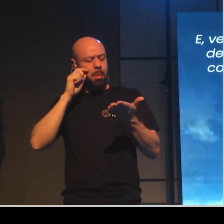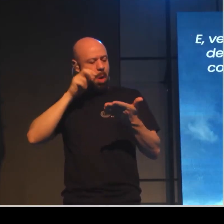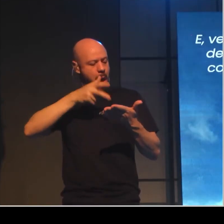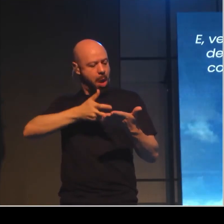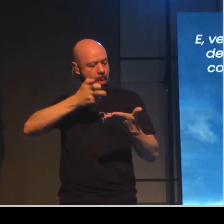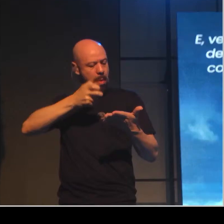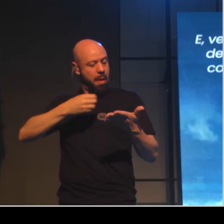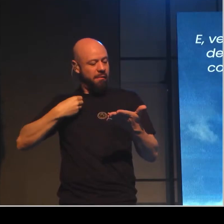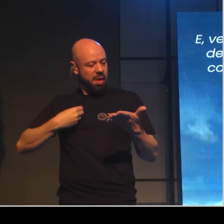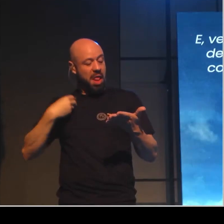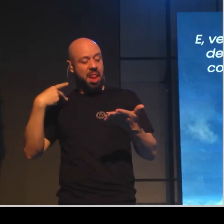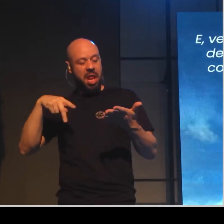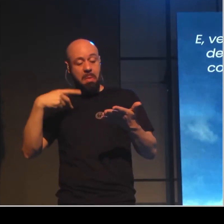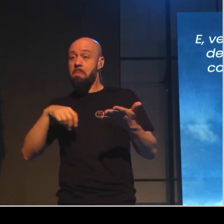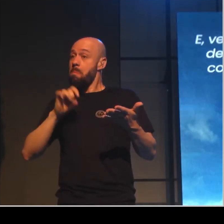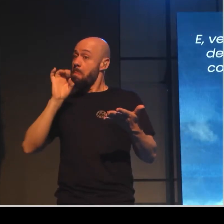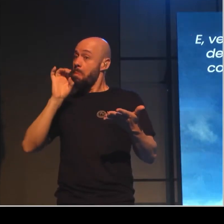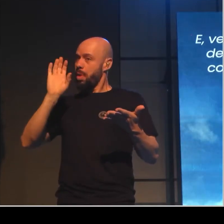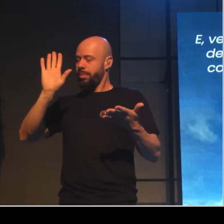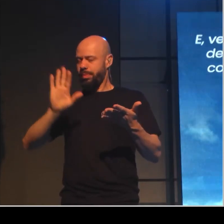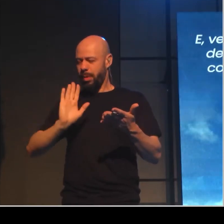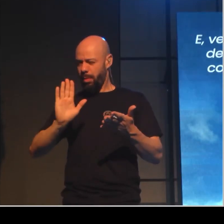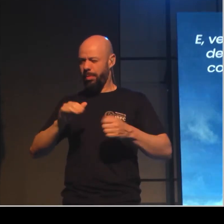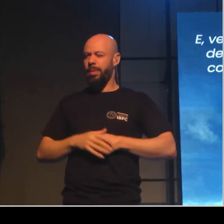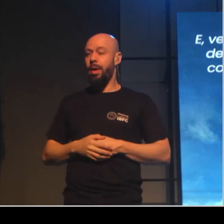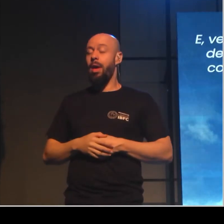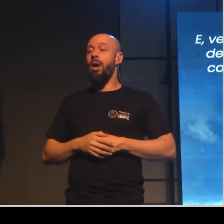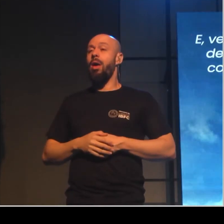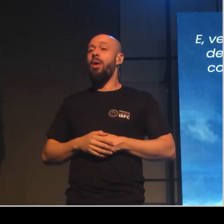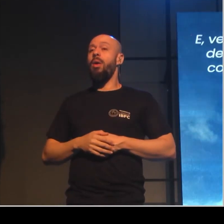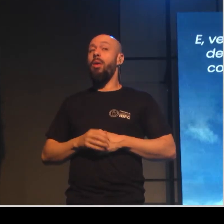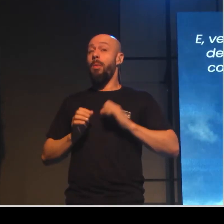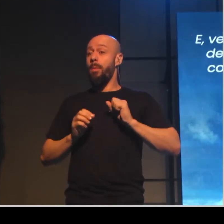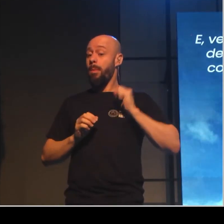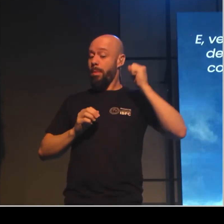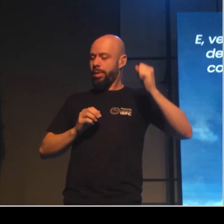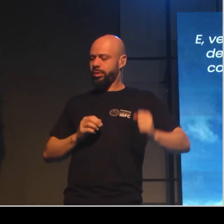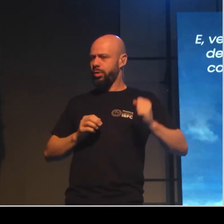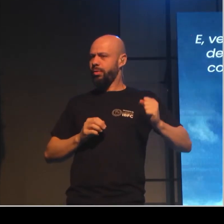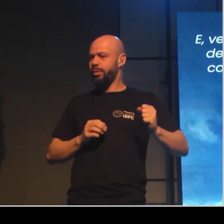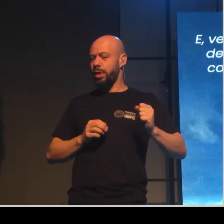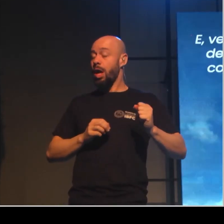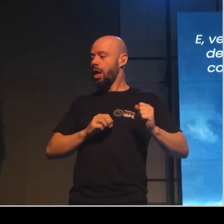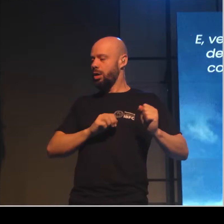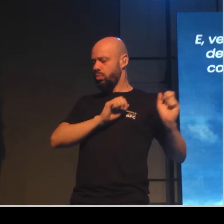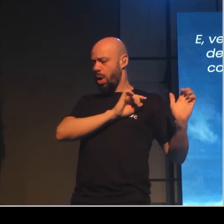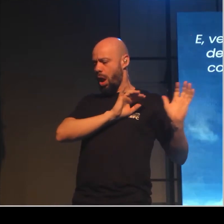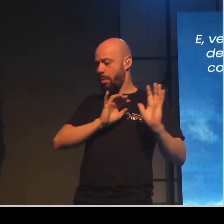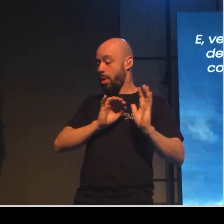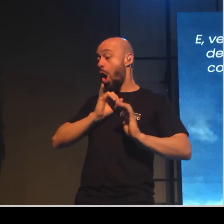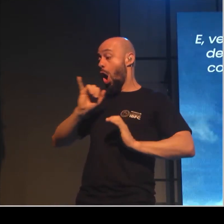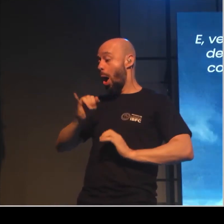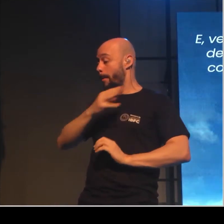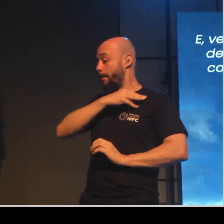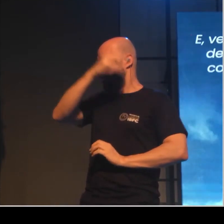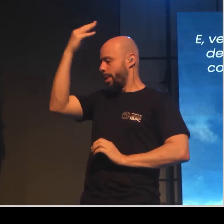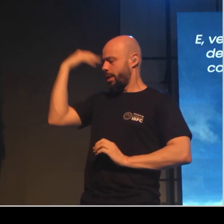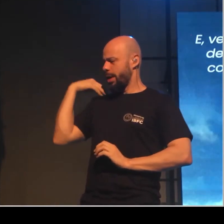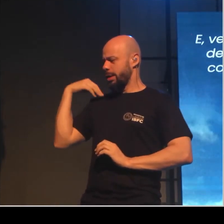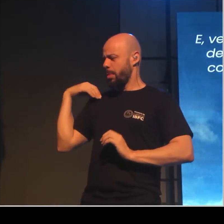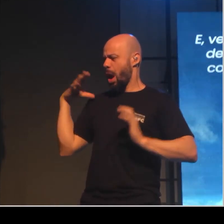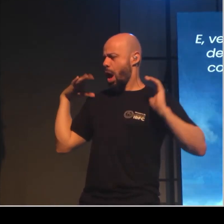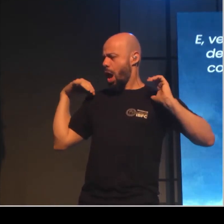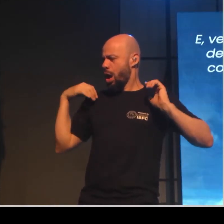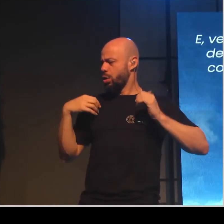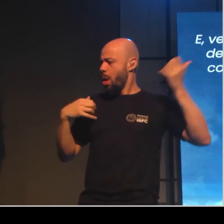então contaram para Maria o que o anjo disse para eles lá no campo. E vendo-o, divulgaram o que lhes tinha sido dito